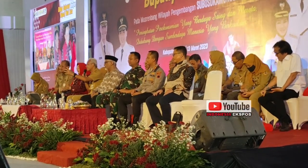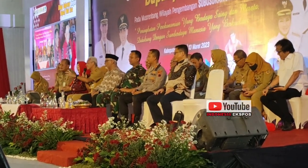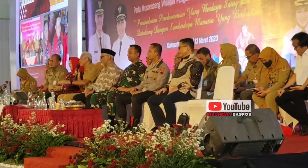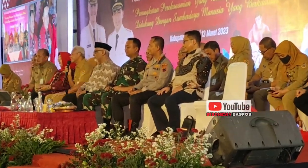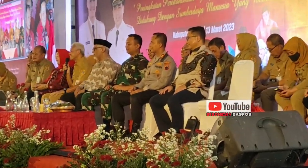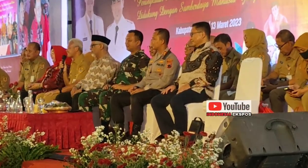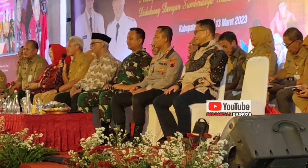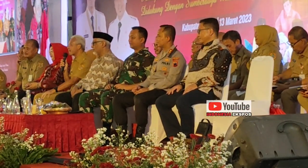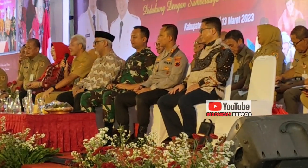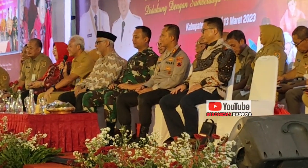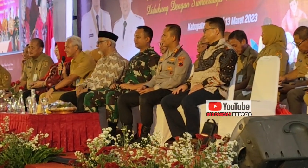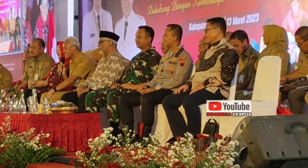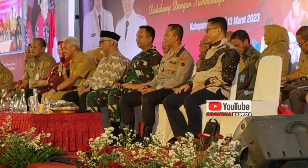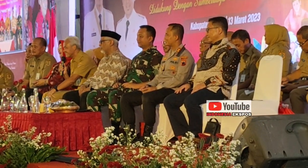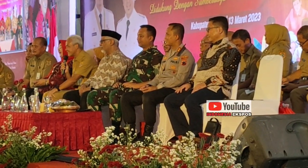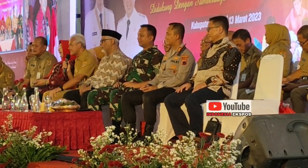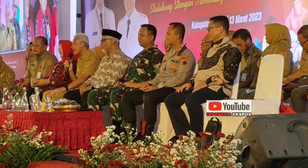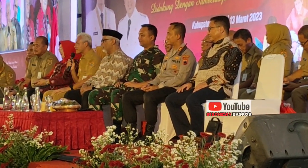Coba